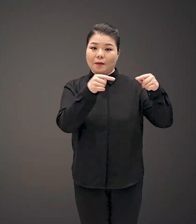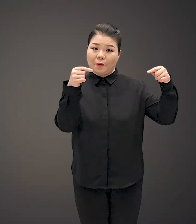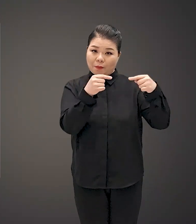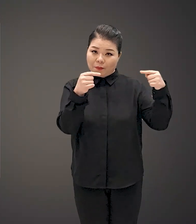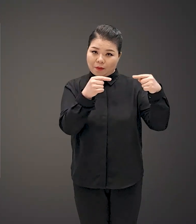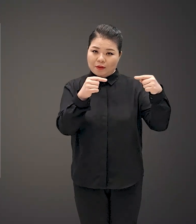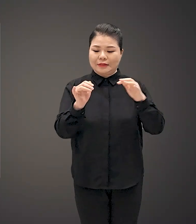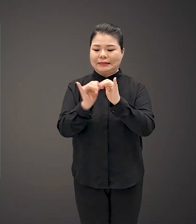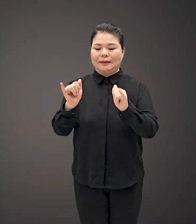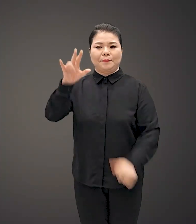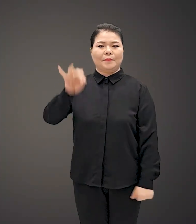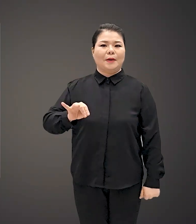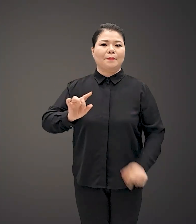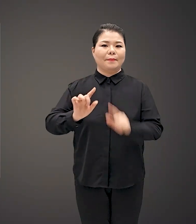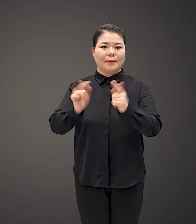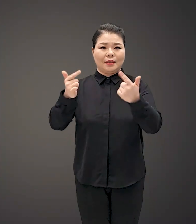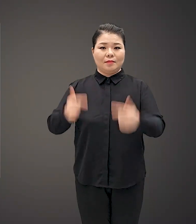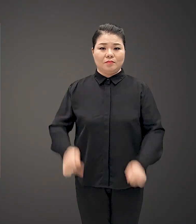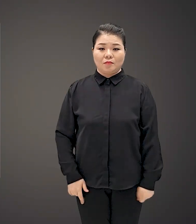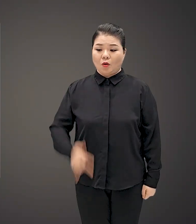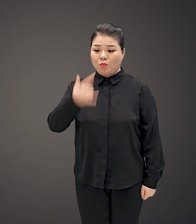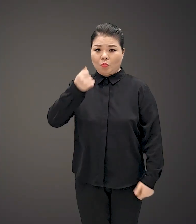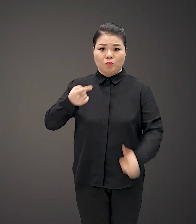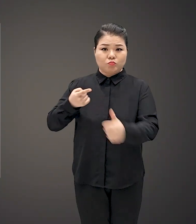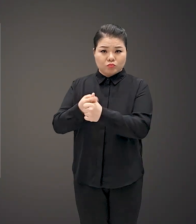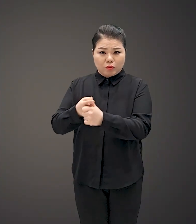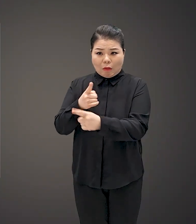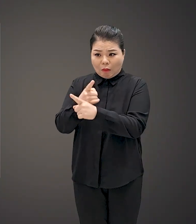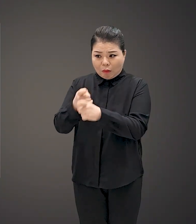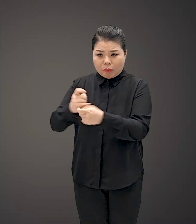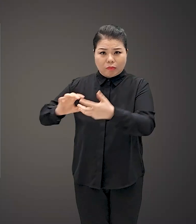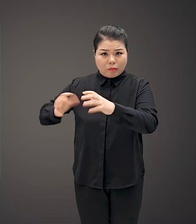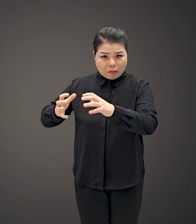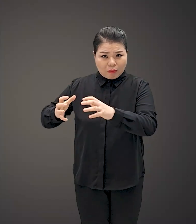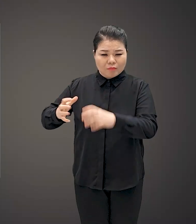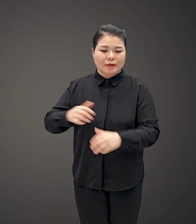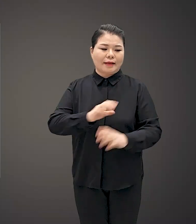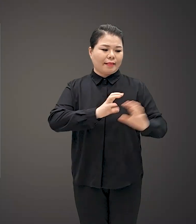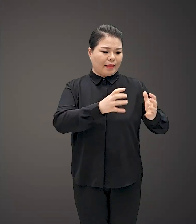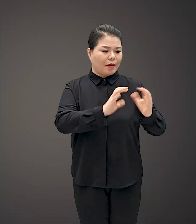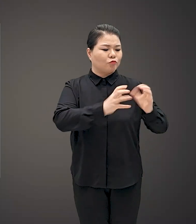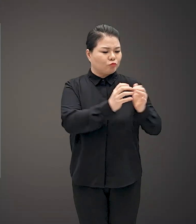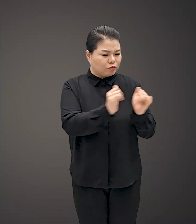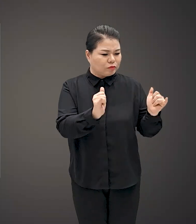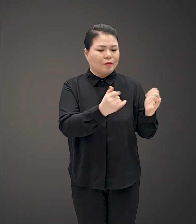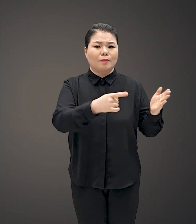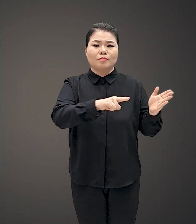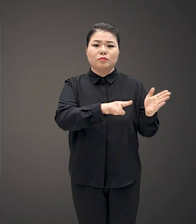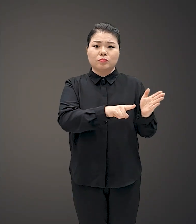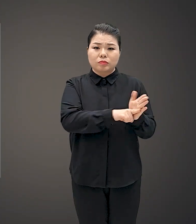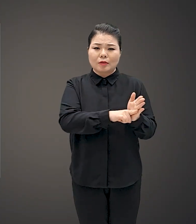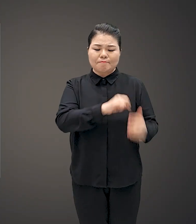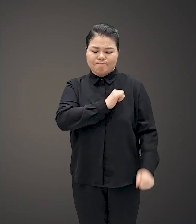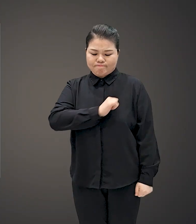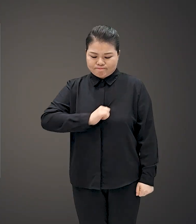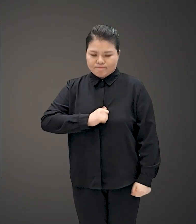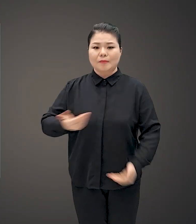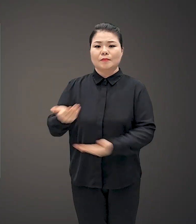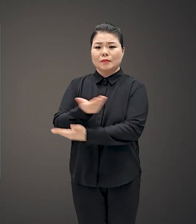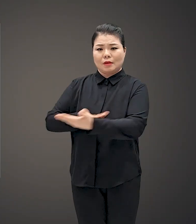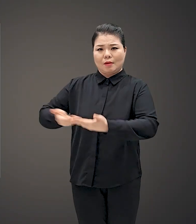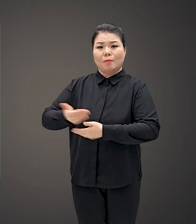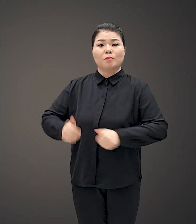외교란 잔인한 것이다. 부모를 죽인 원수 적국이라도 나라와 백성을 위해서는 사귈 수밖에